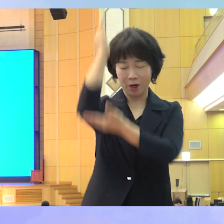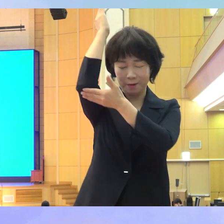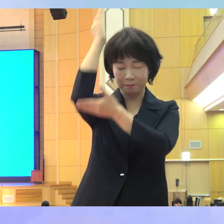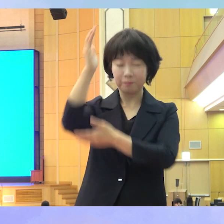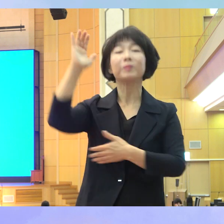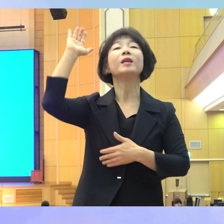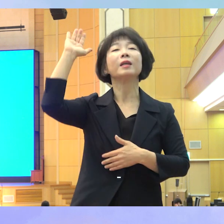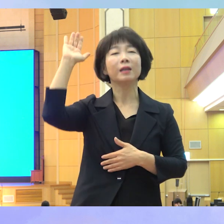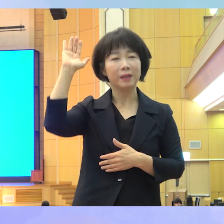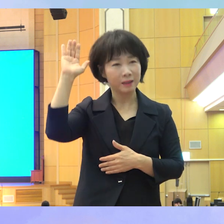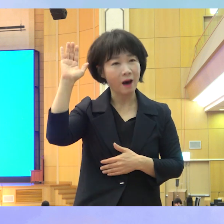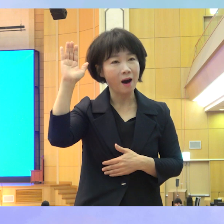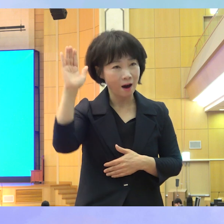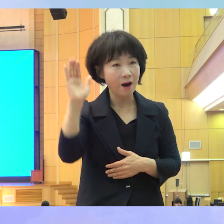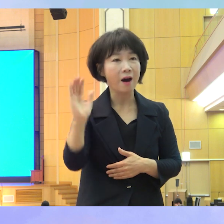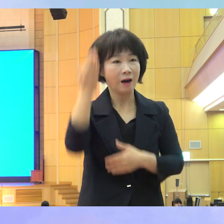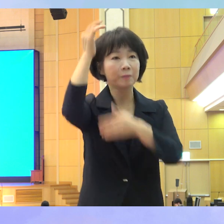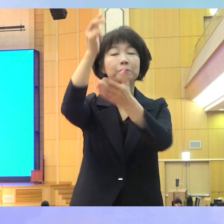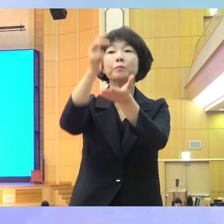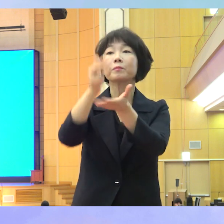영광 됩니다.